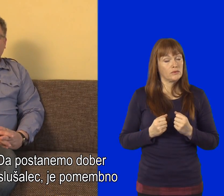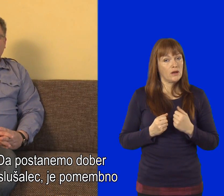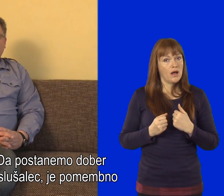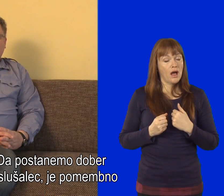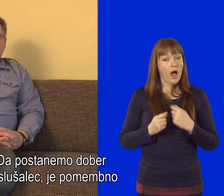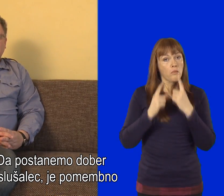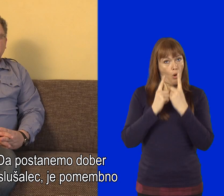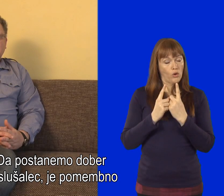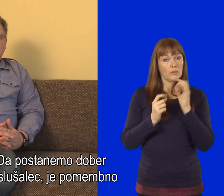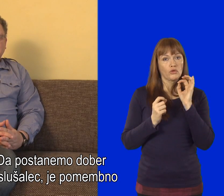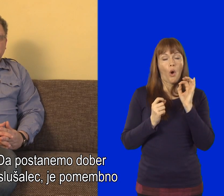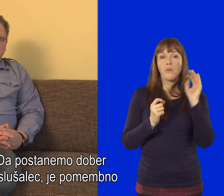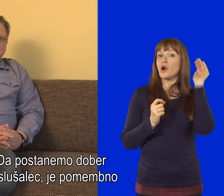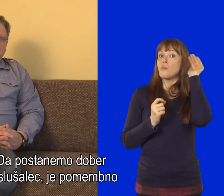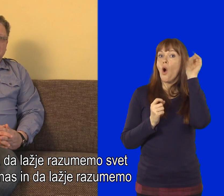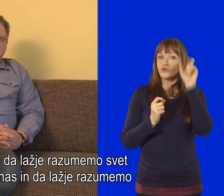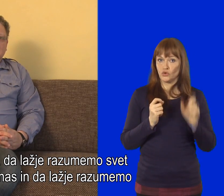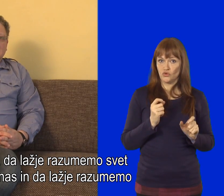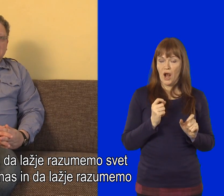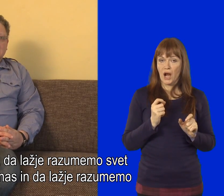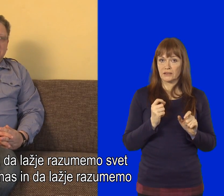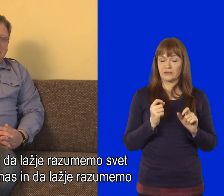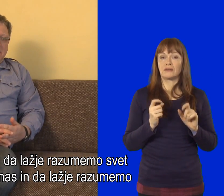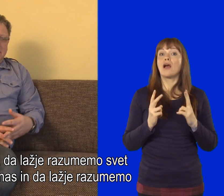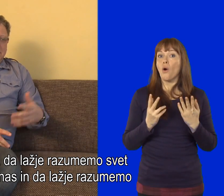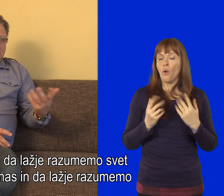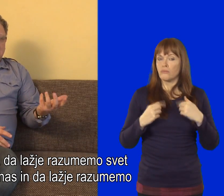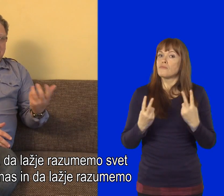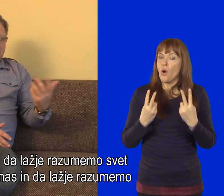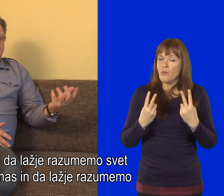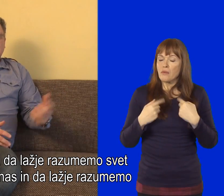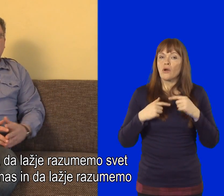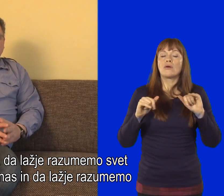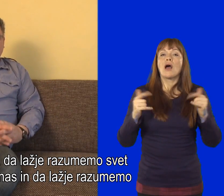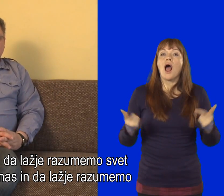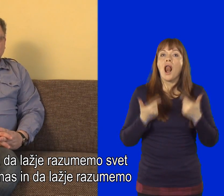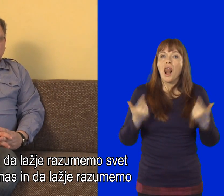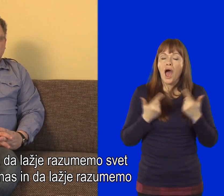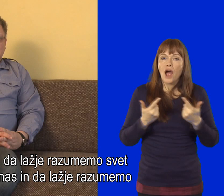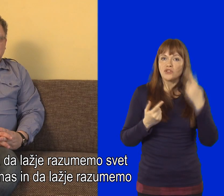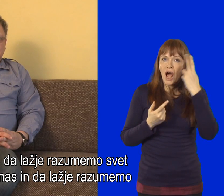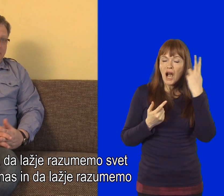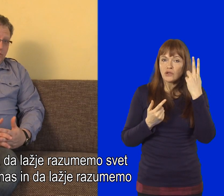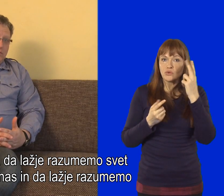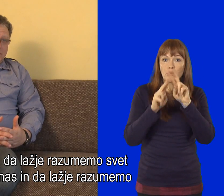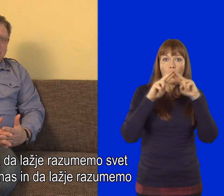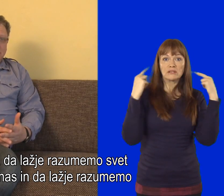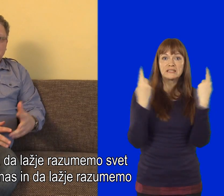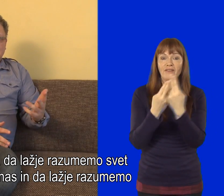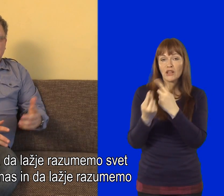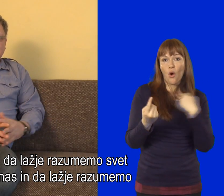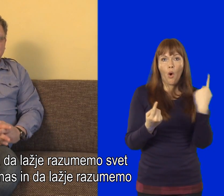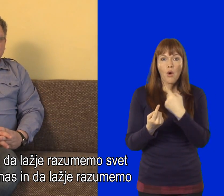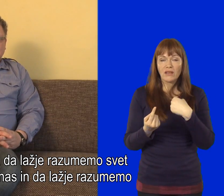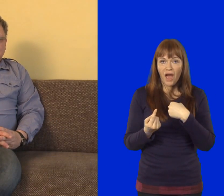Da postanemo dober poslušalec, je pomembno zato, da seveda lažje razumemo svet okoli nas